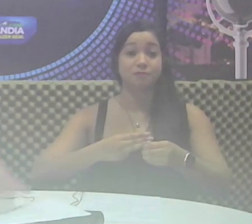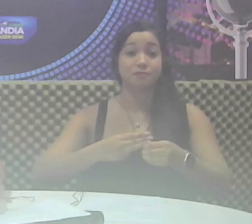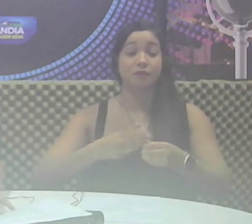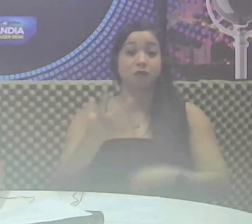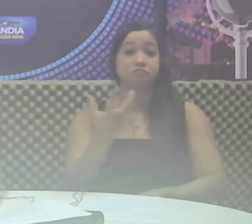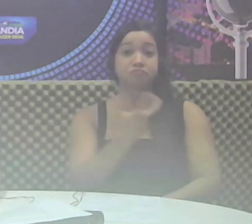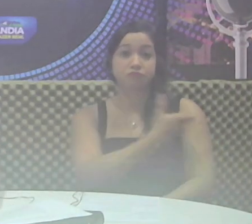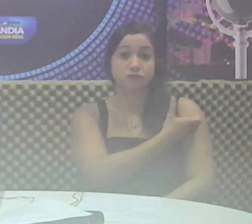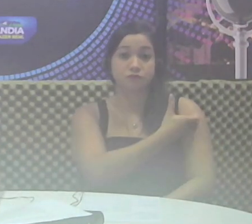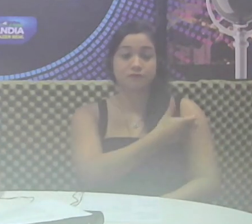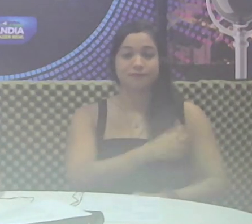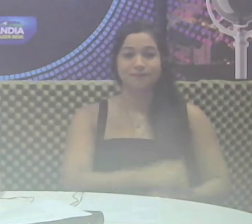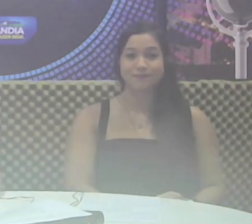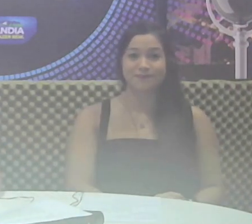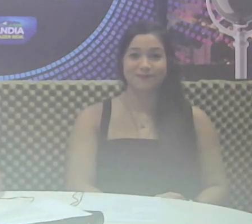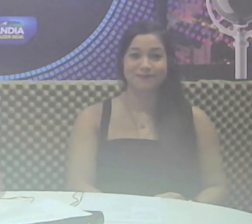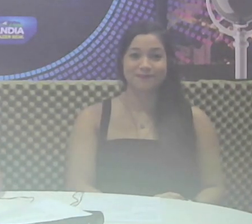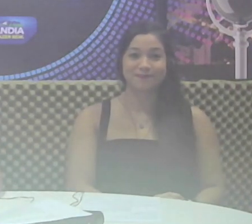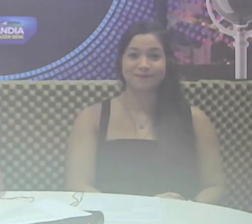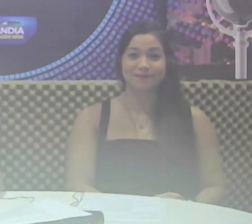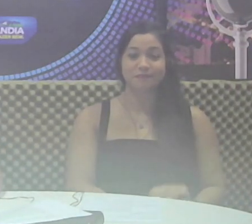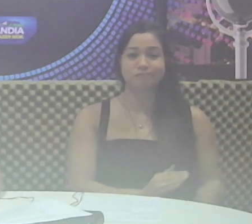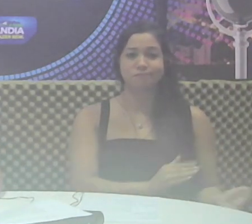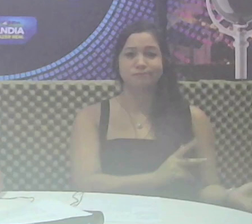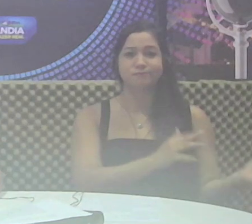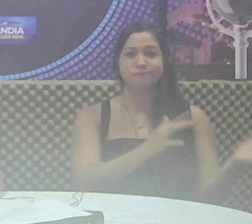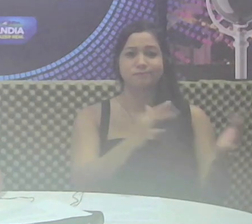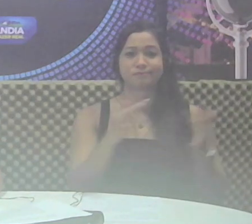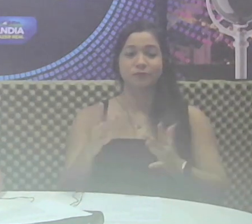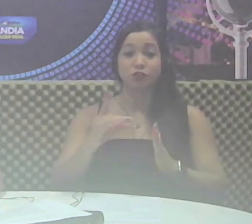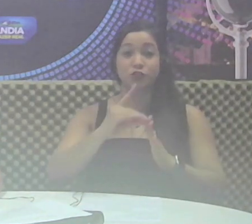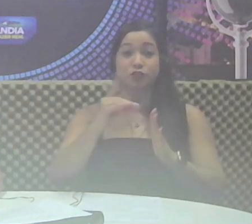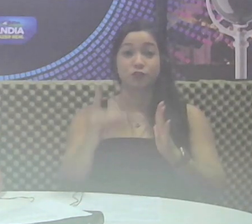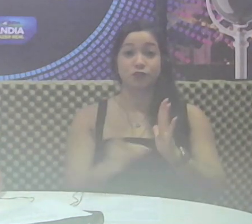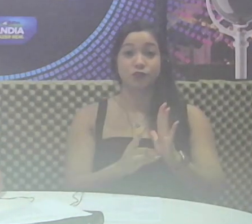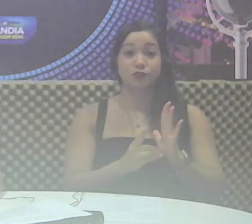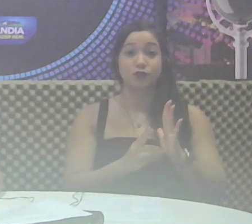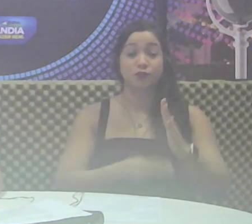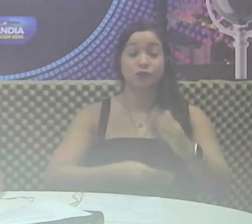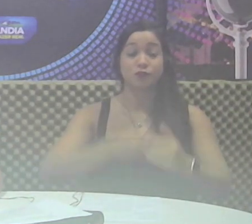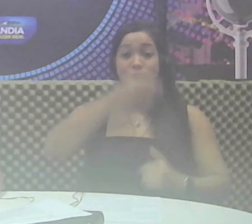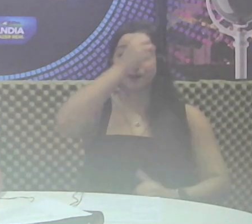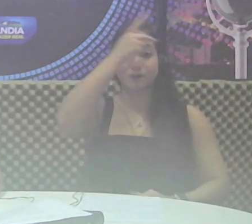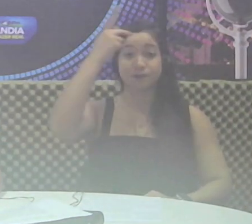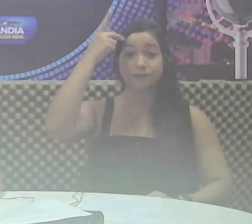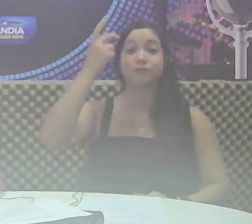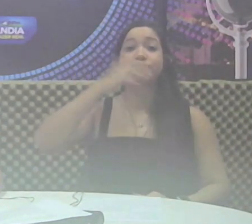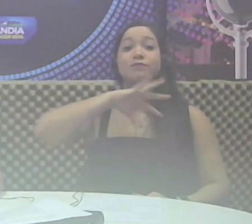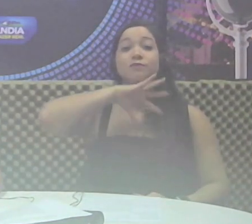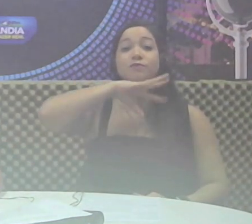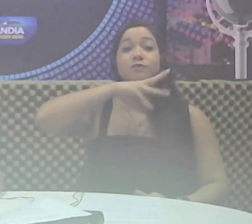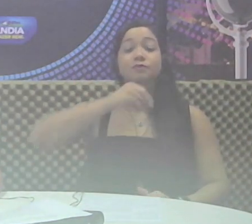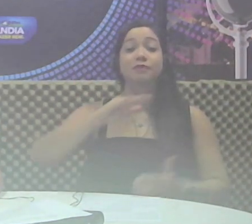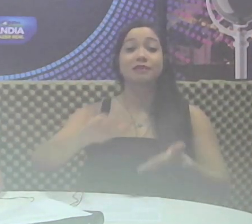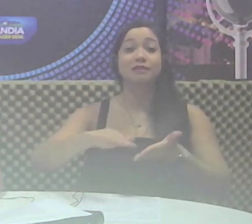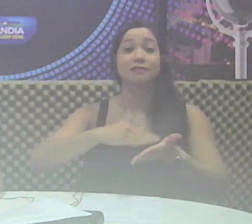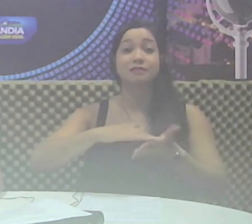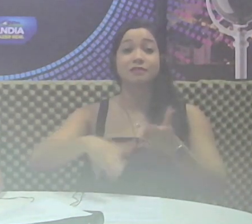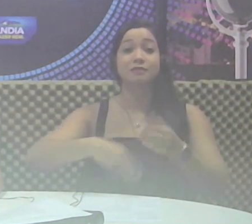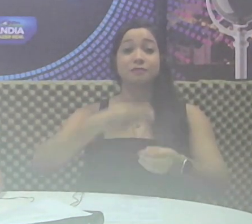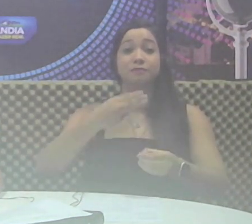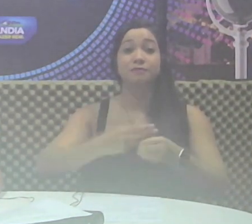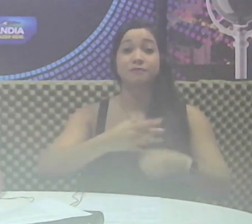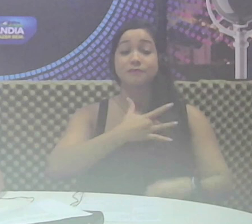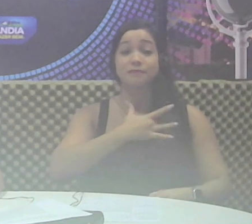imunizante. Paralelo a isso, por diretriz do prefeito Odelmo Leão, a Secretaria Municipal de Saúde já